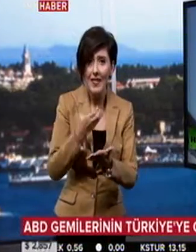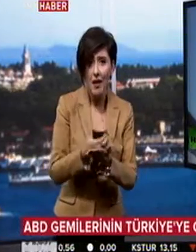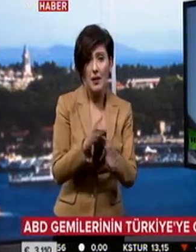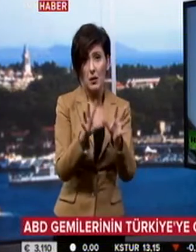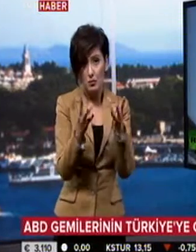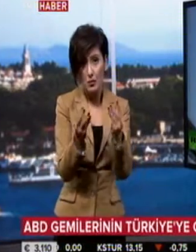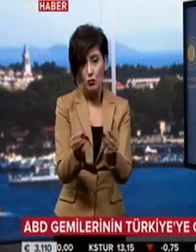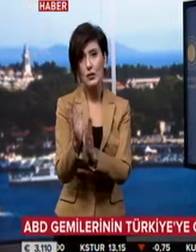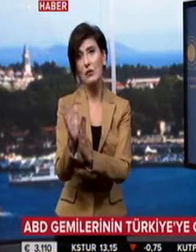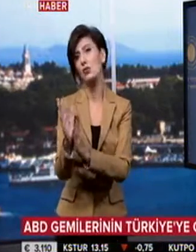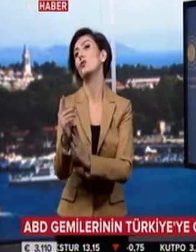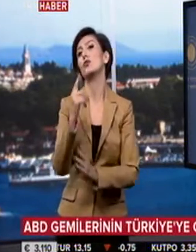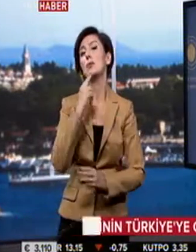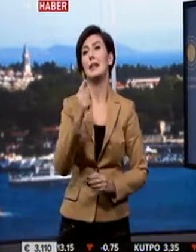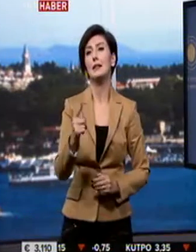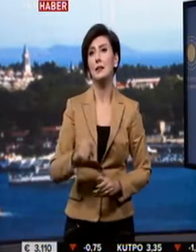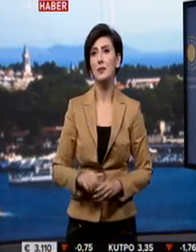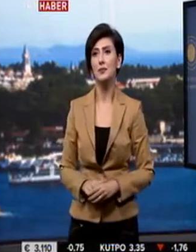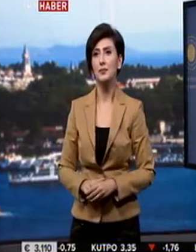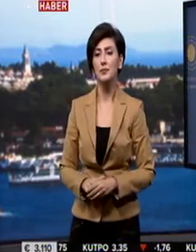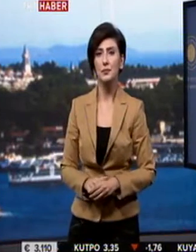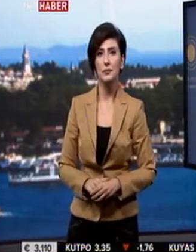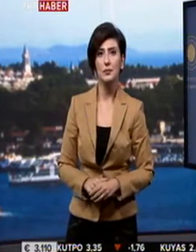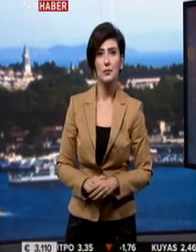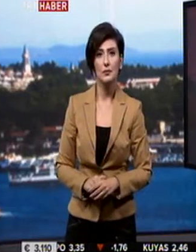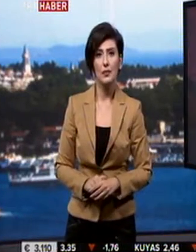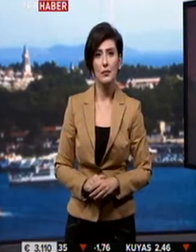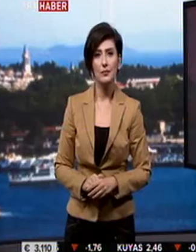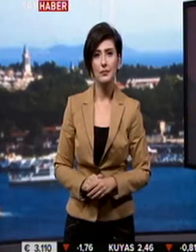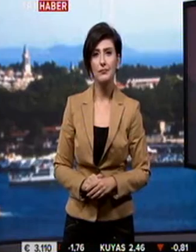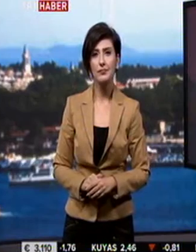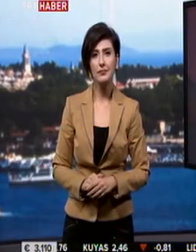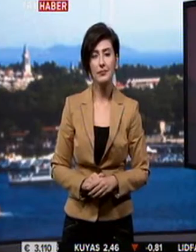daimi mevcudiyetini sürdüreceğini belirtti.